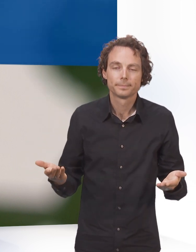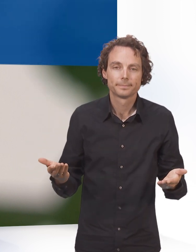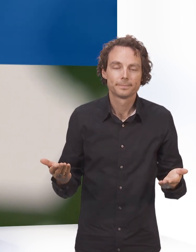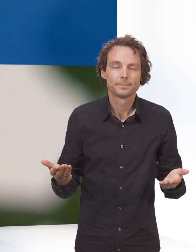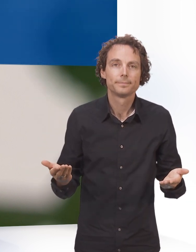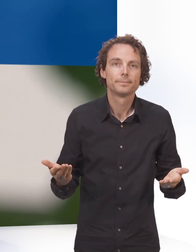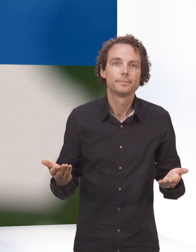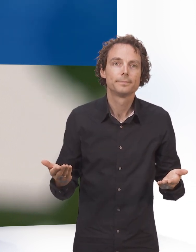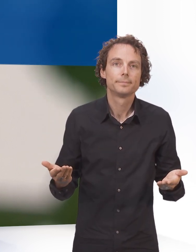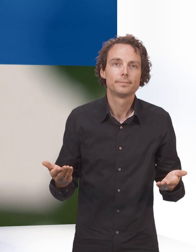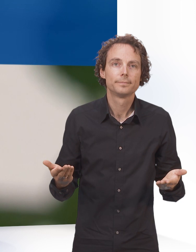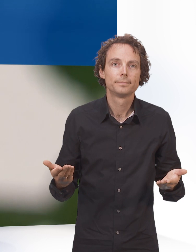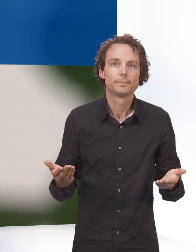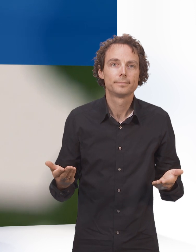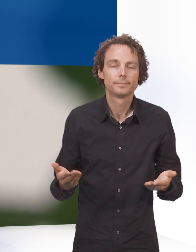weitergab.